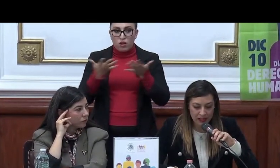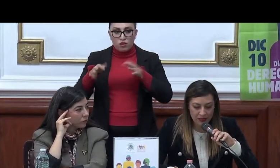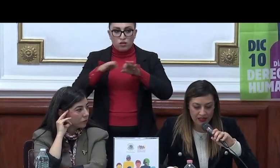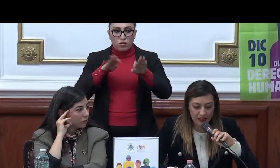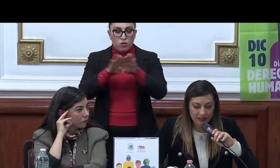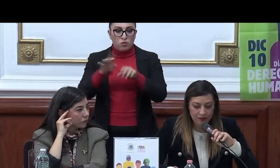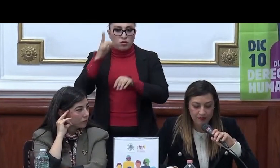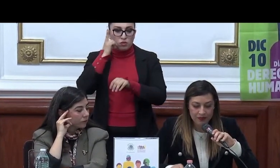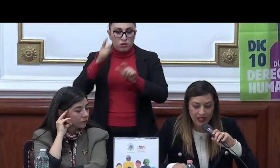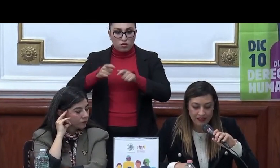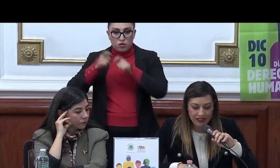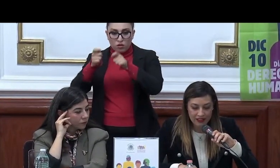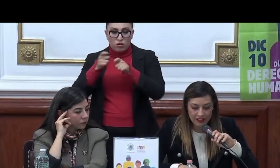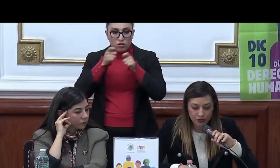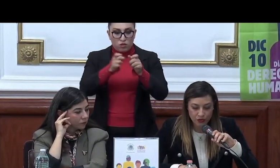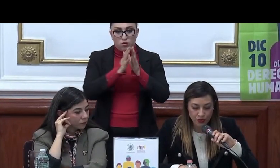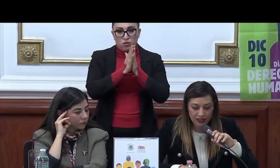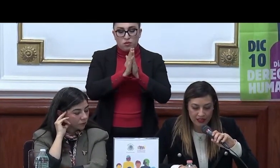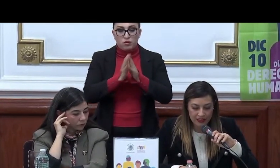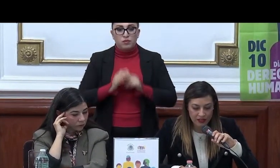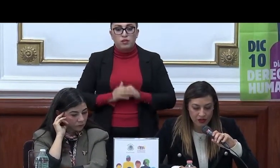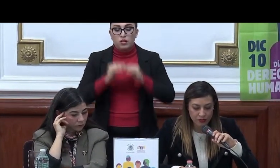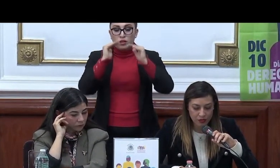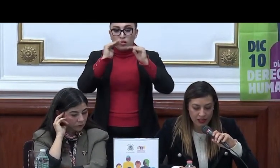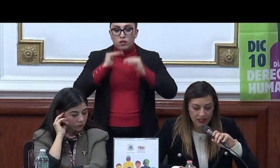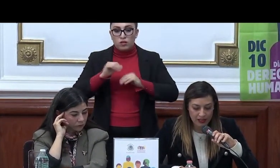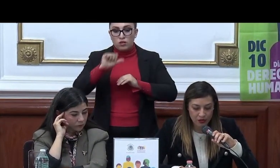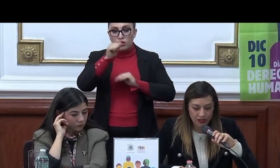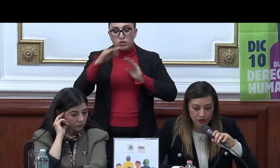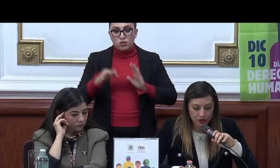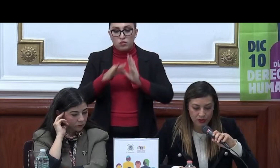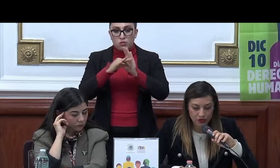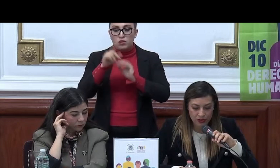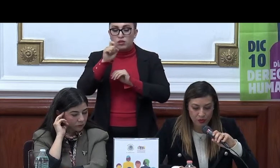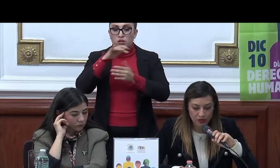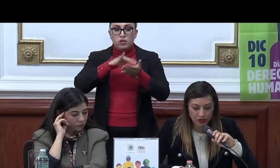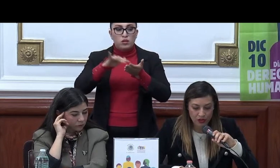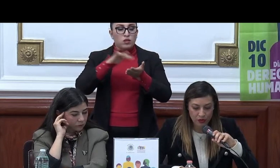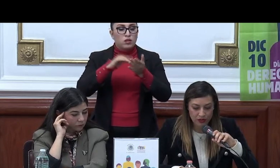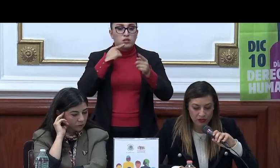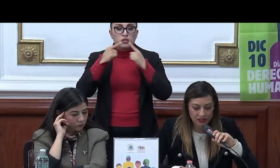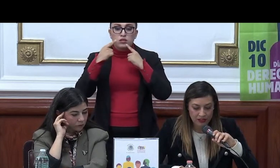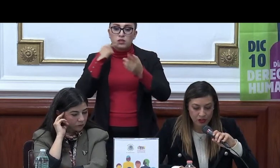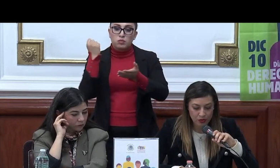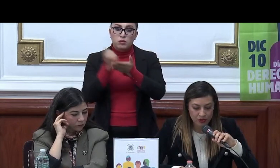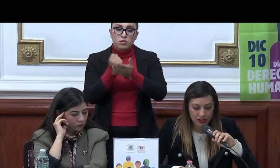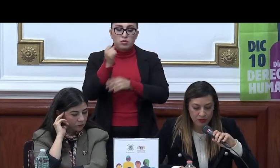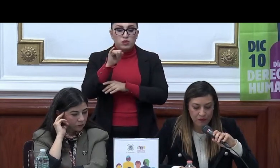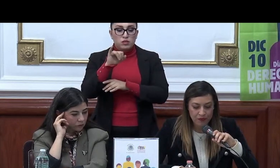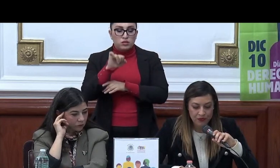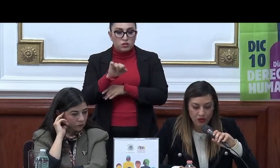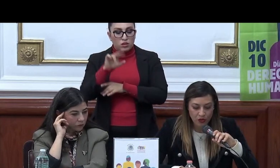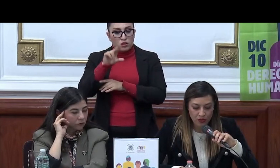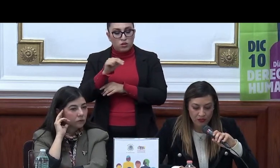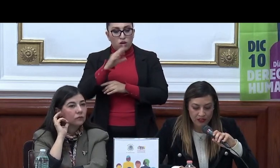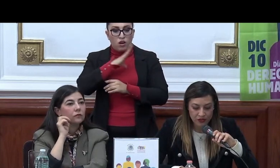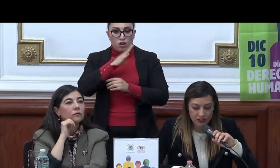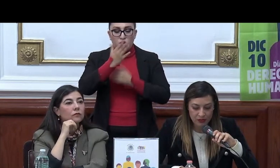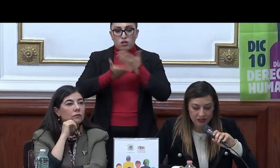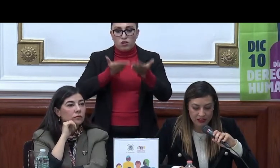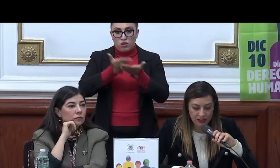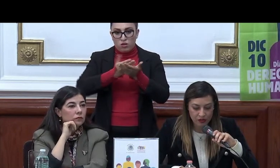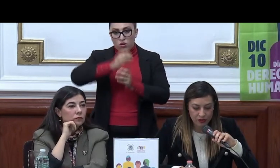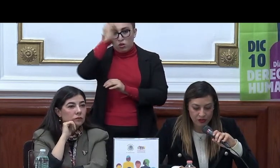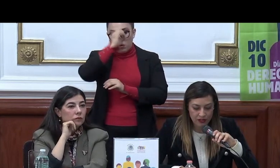Prácticas Parlamentarias. El siguiente asunto en cartera corresponde a la lectura, discusión y en su caso aprobación de la opinión en sentido positivo con modificaciones